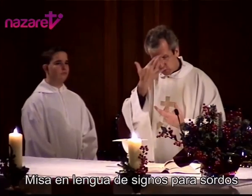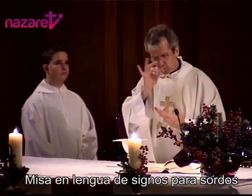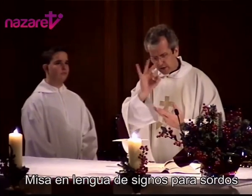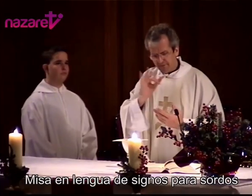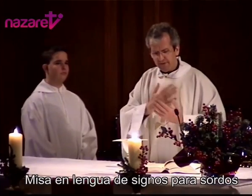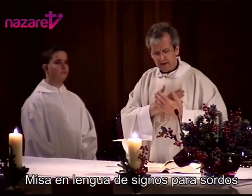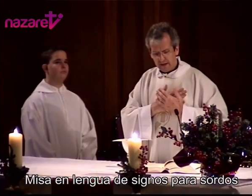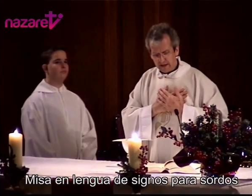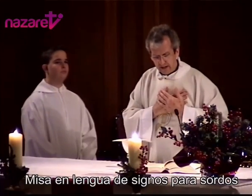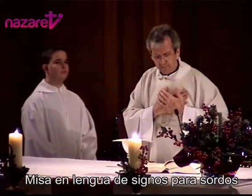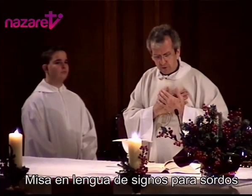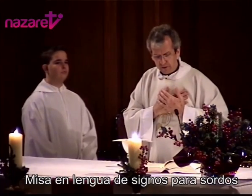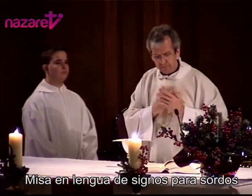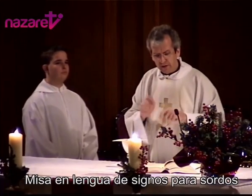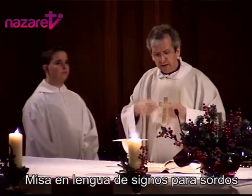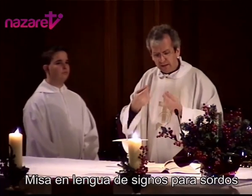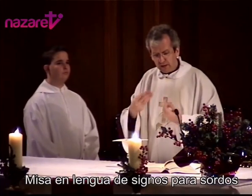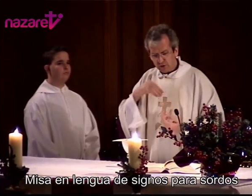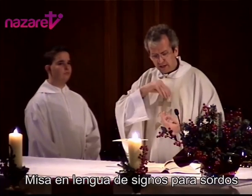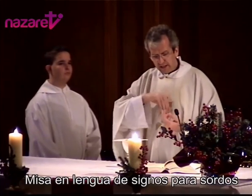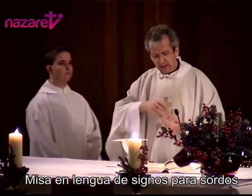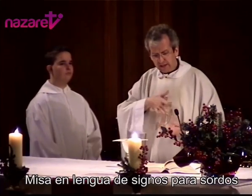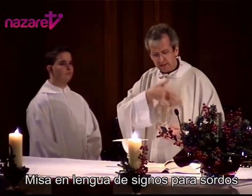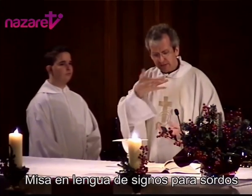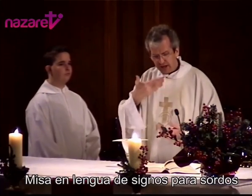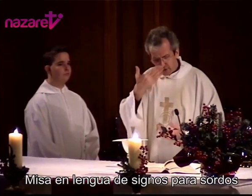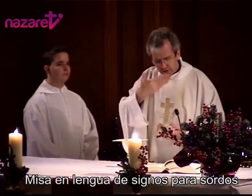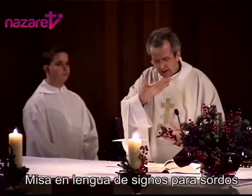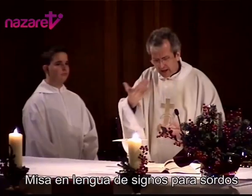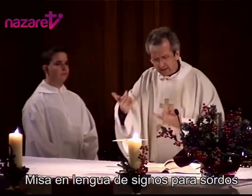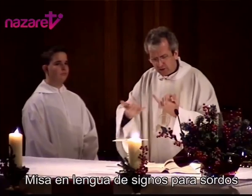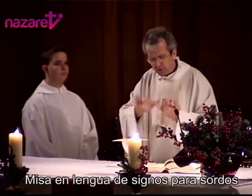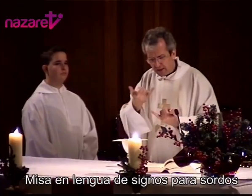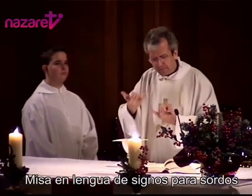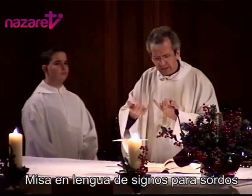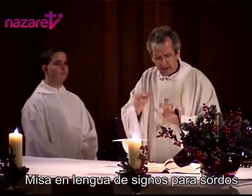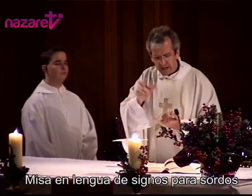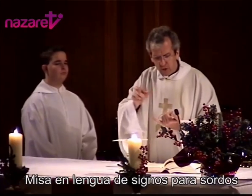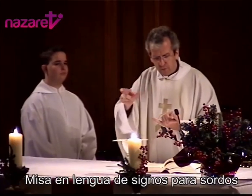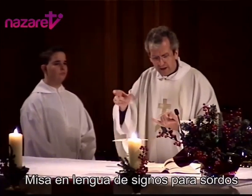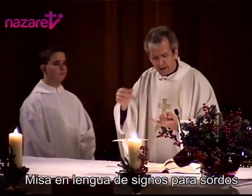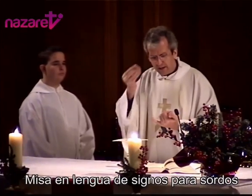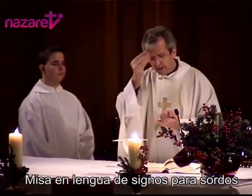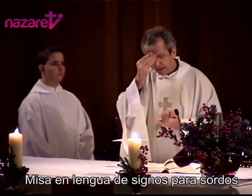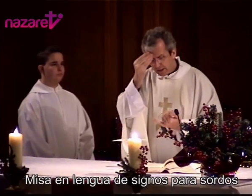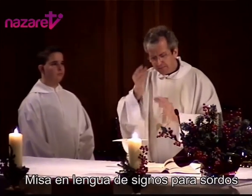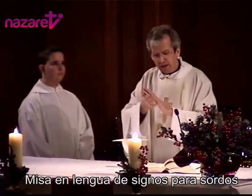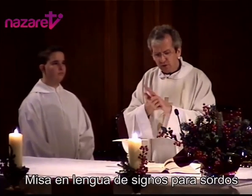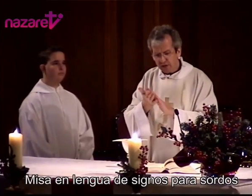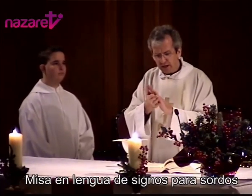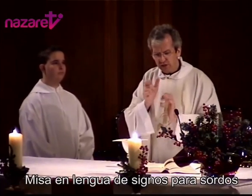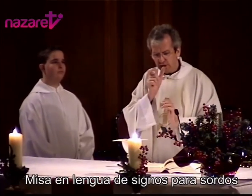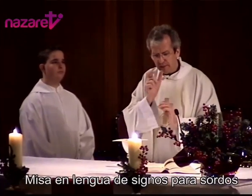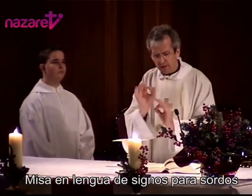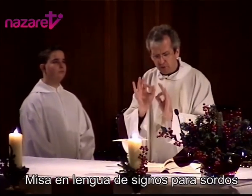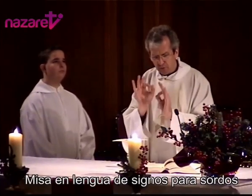seamos uno en la fe y en el amor. Danos entrañas de misericordia ante toda miseria humana. Inspíranos